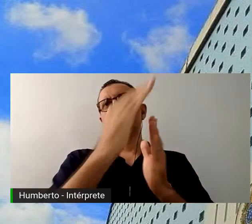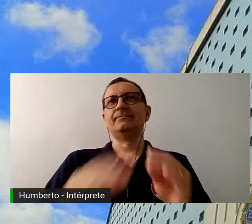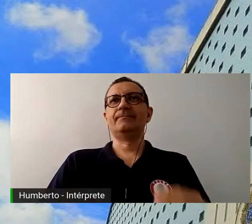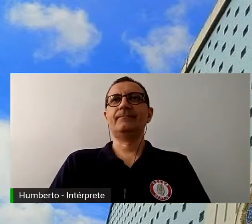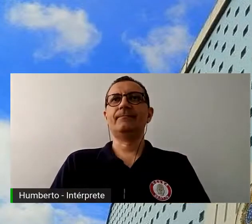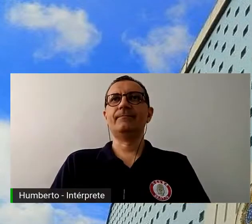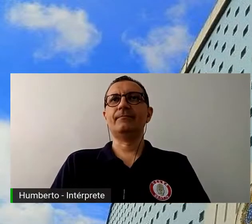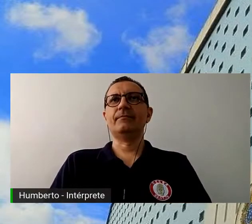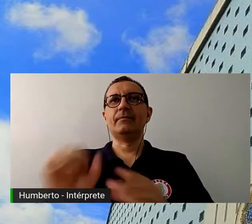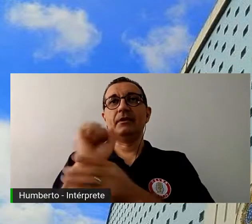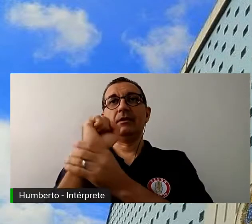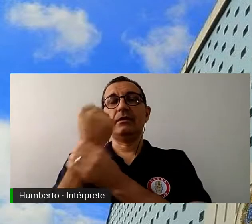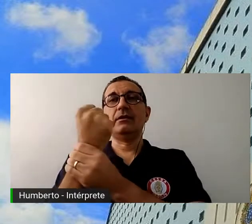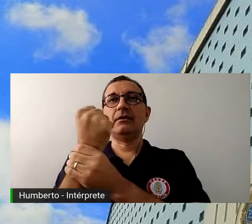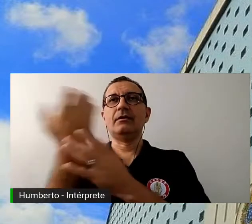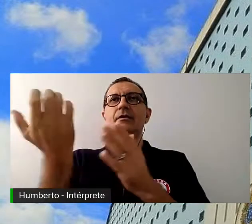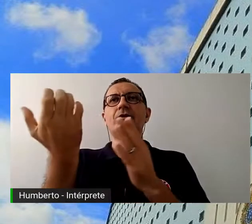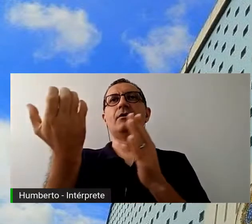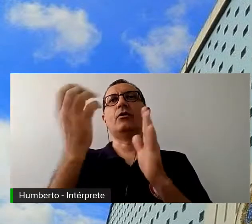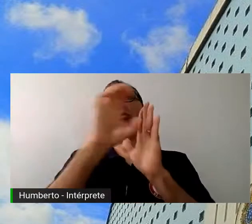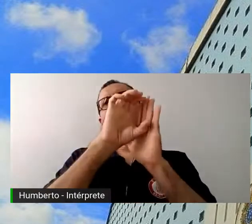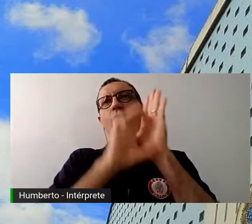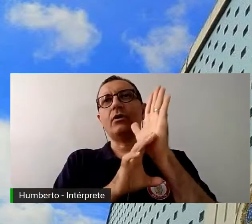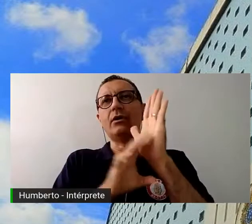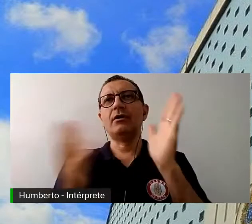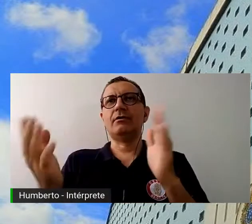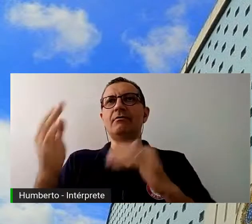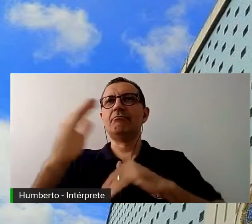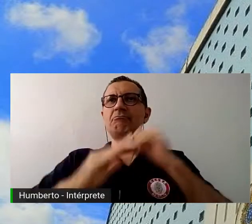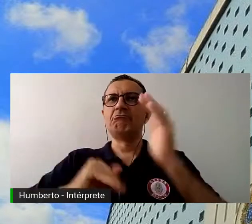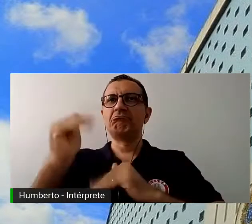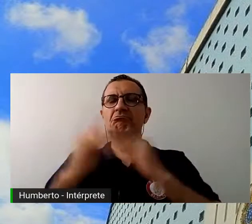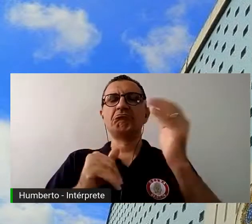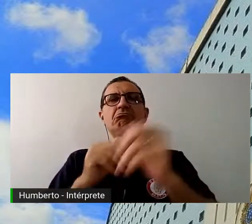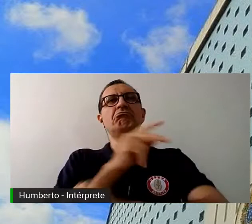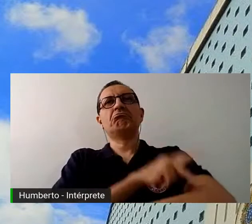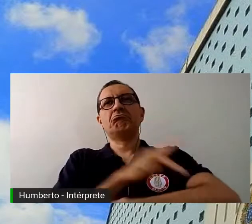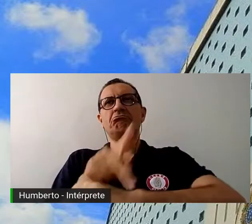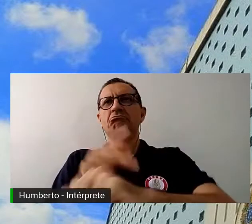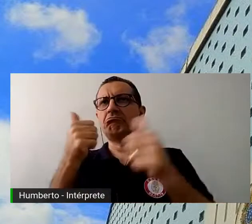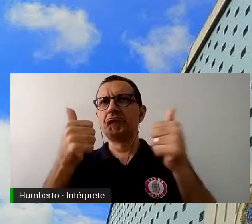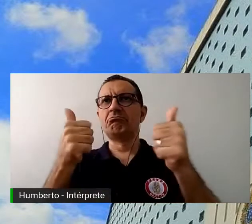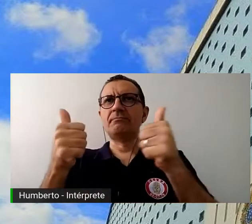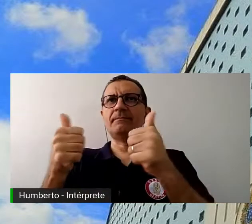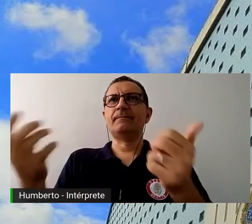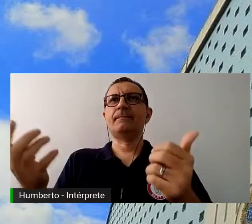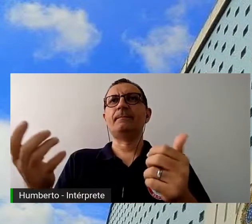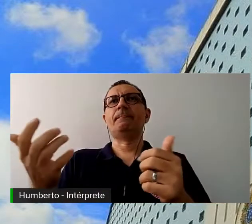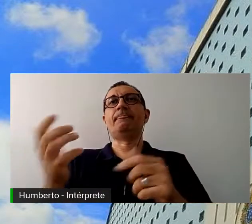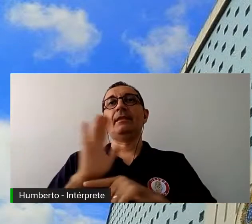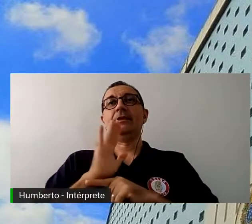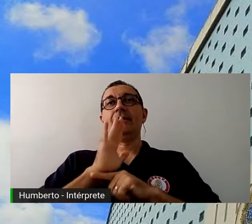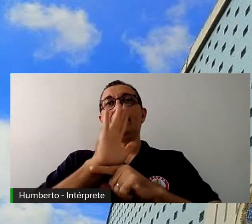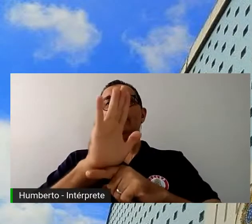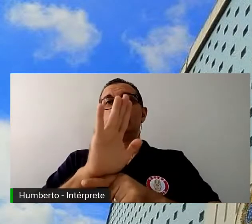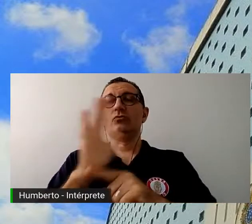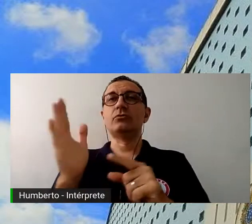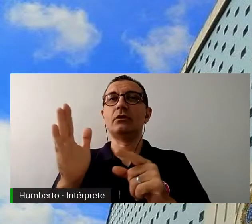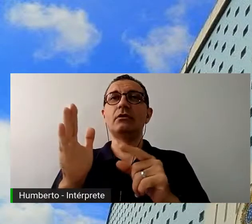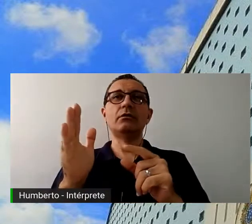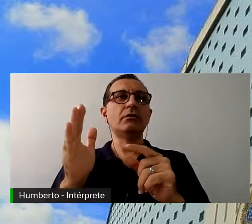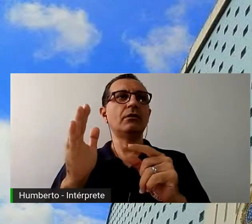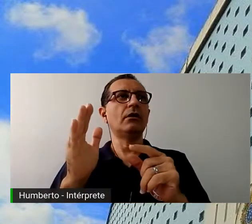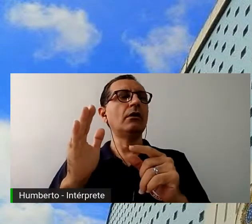no planejamento curricular, excelente. Sua prática pedagógica, ótimo, visando a superação da fragmentação de